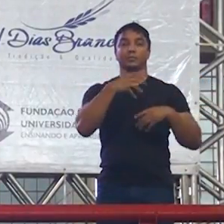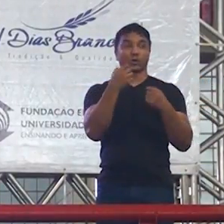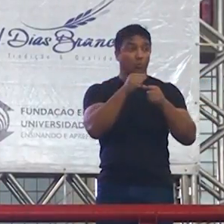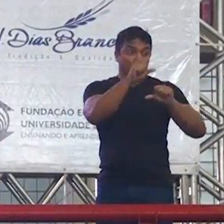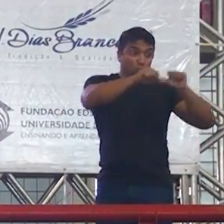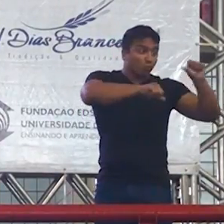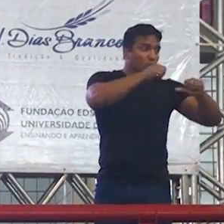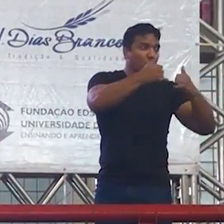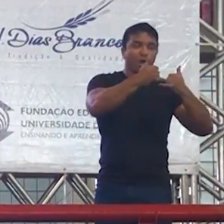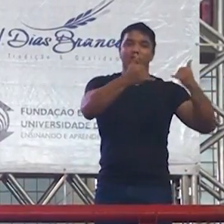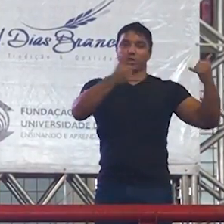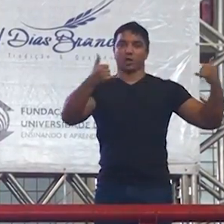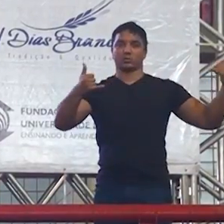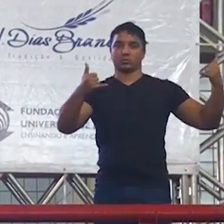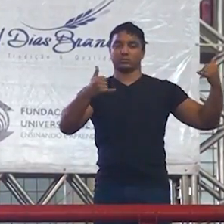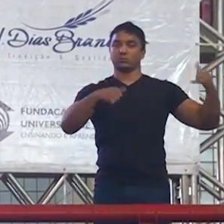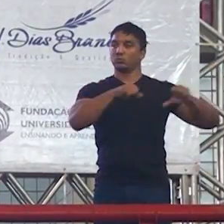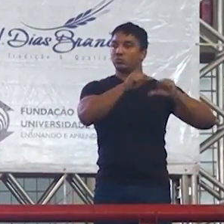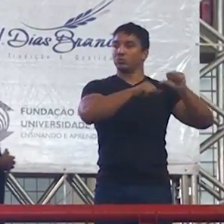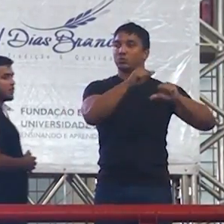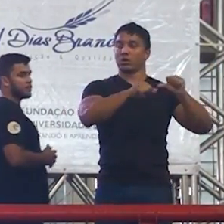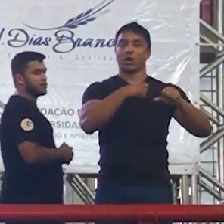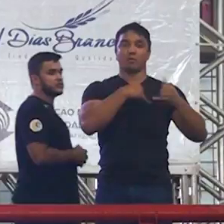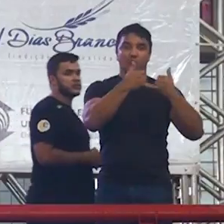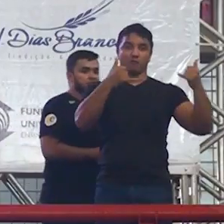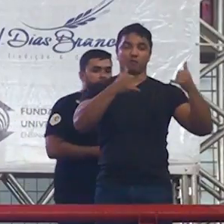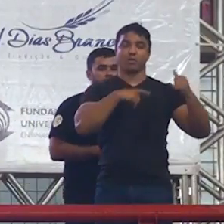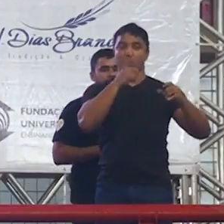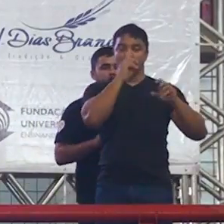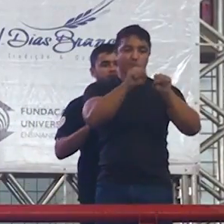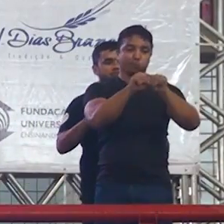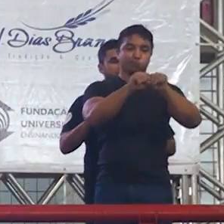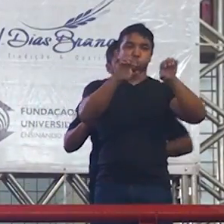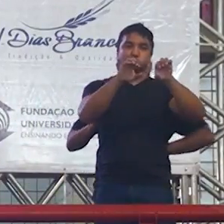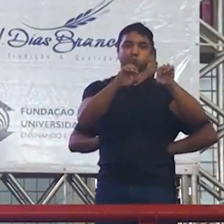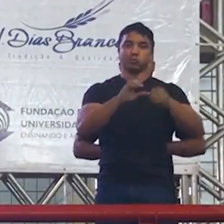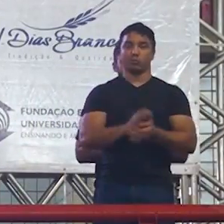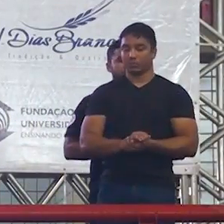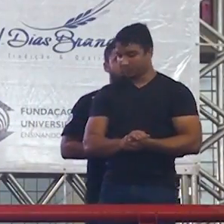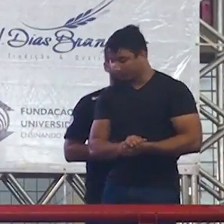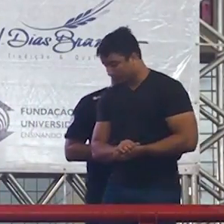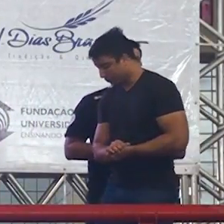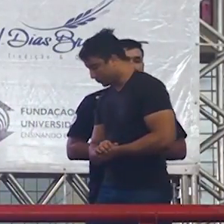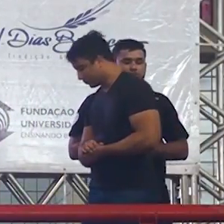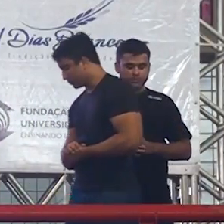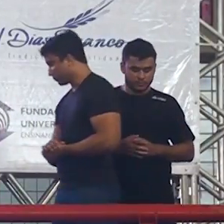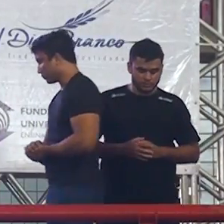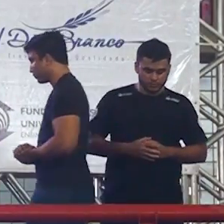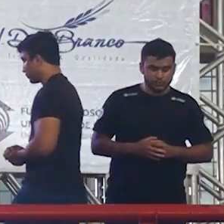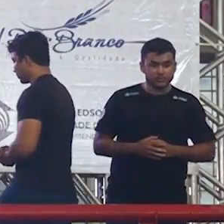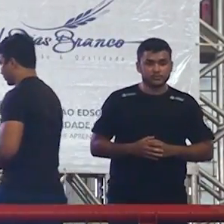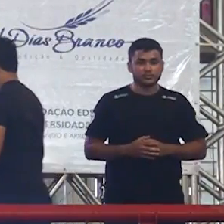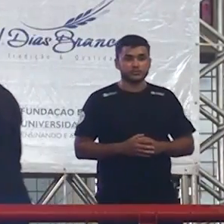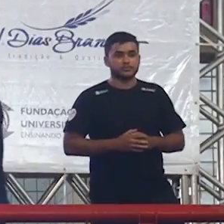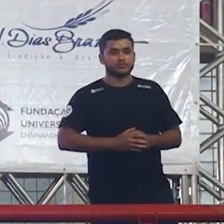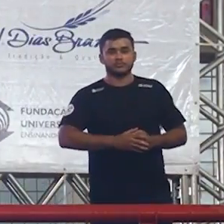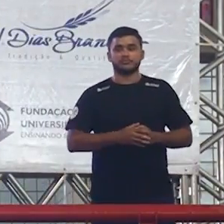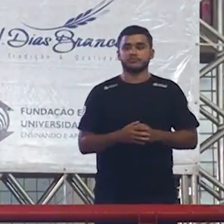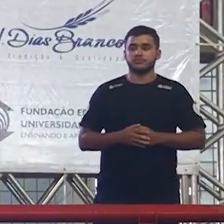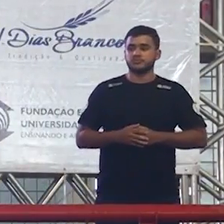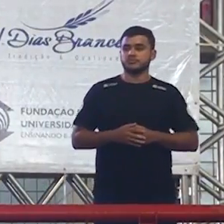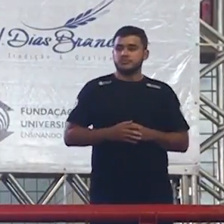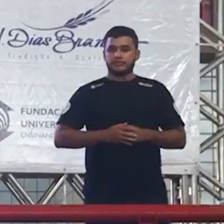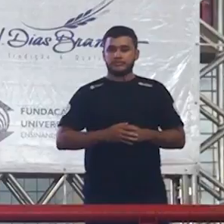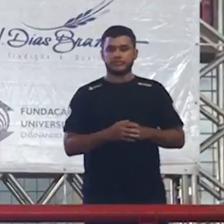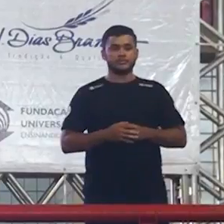trocar a fiação? Vamos colocar um fio mais grosso. Quando a gente coloca um fio mais grosso, a gente está fazendo o que, pessoal?